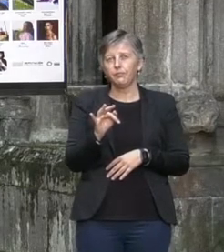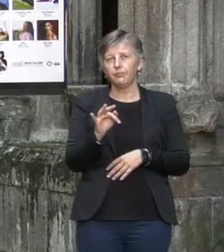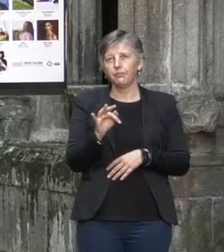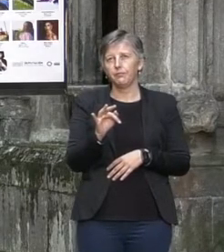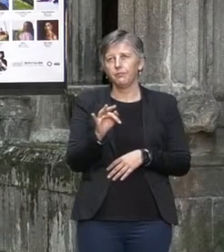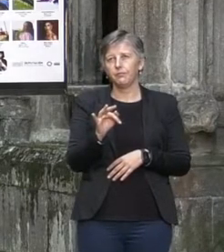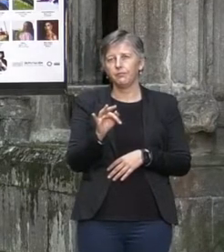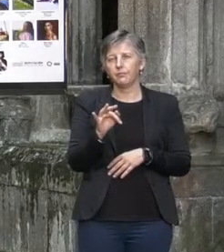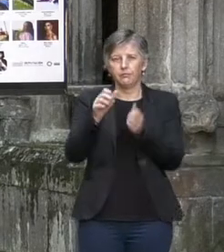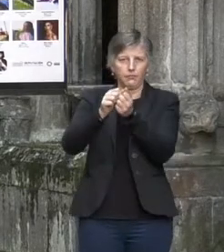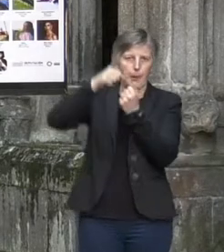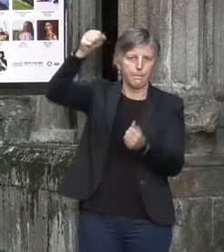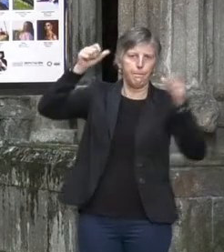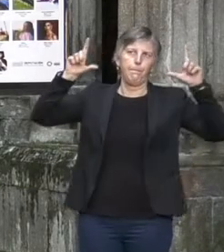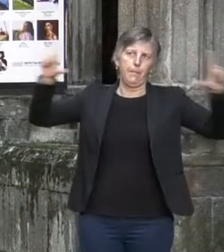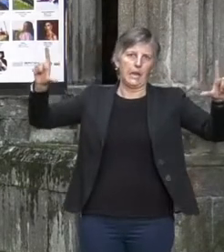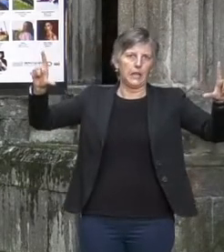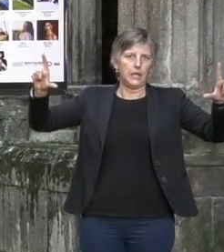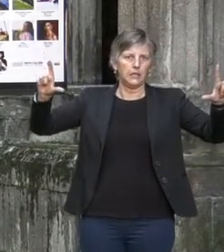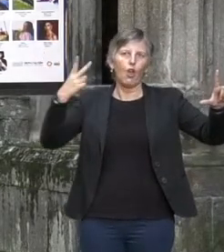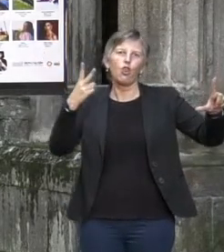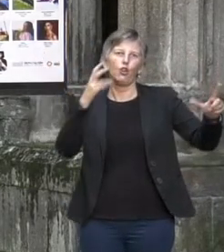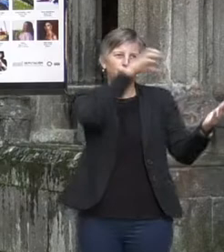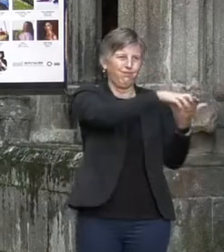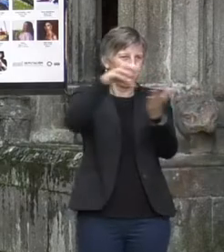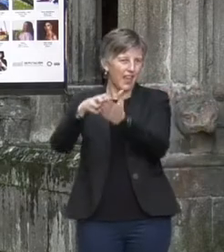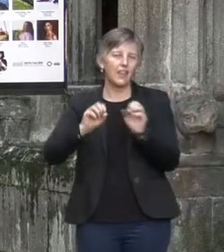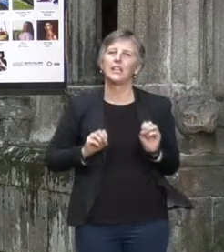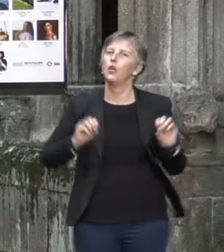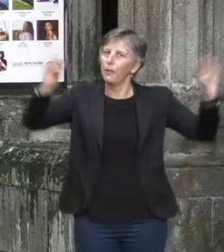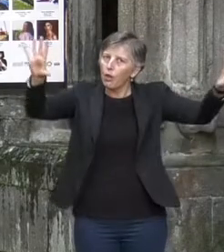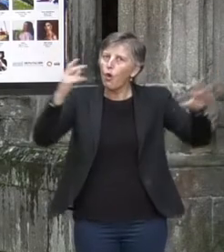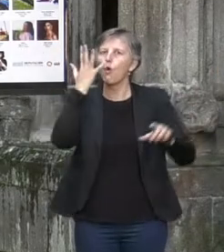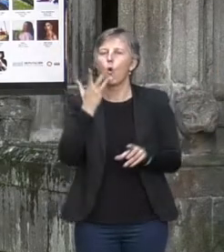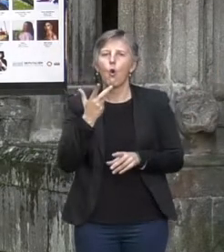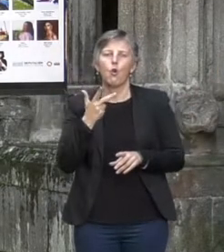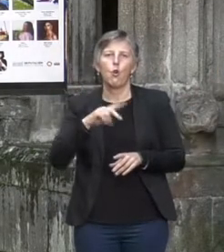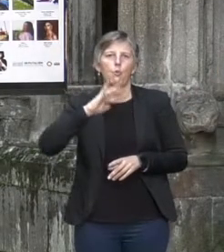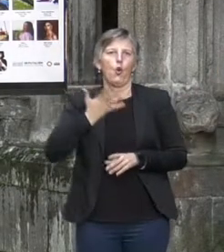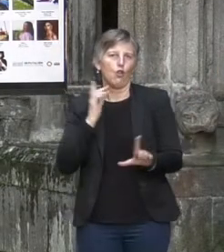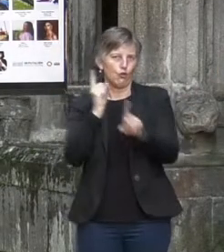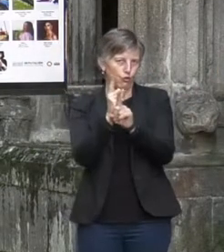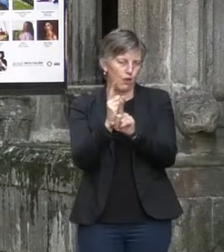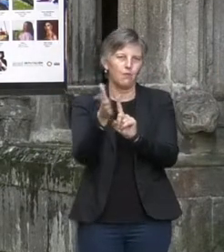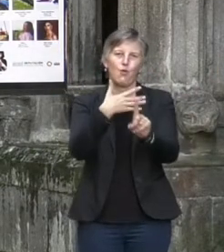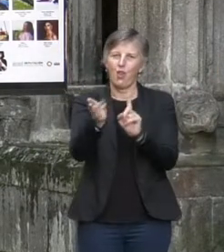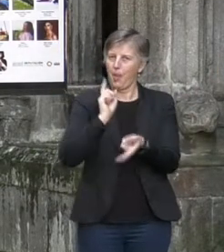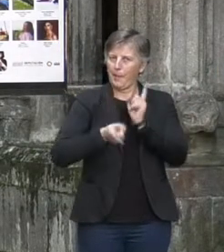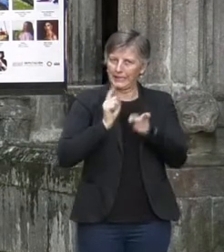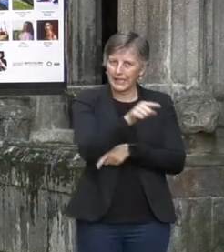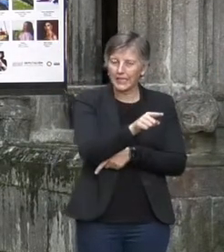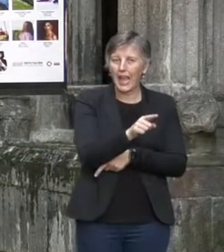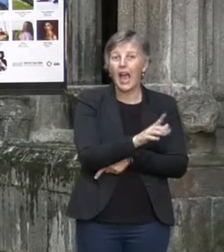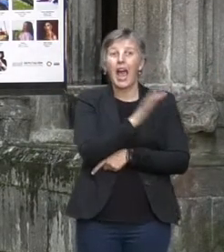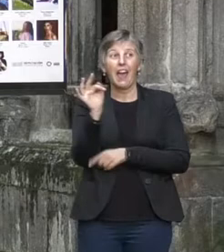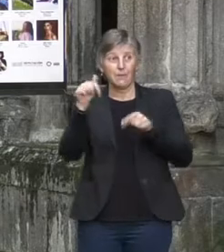as pancartas que colocamos nas dúas sedes, da iluminación co color contra a violencia machista, ademais de